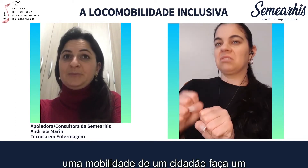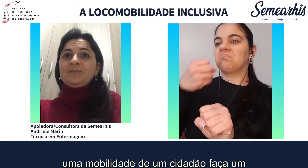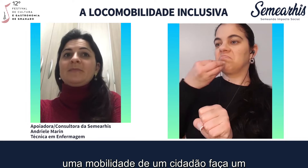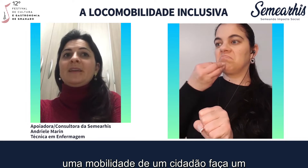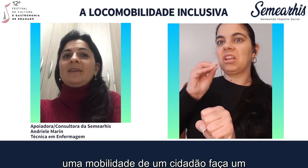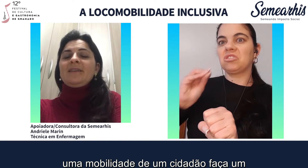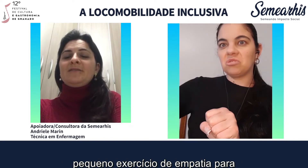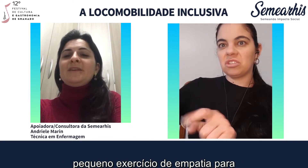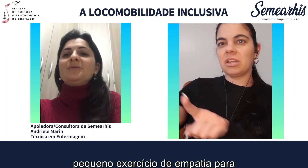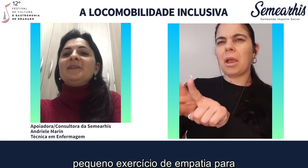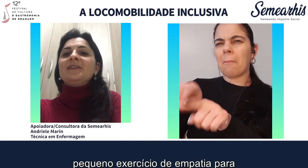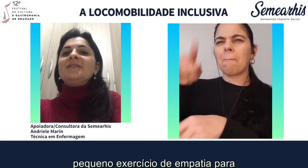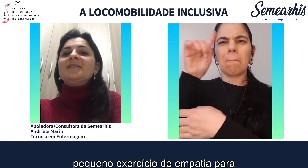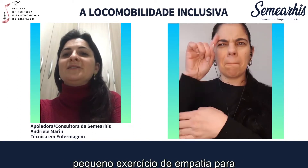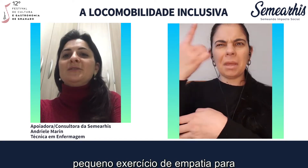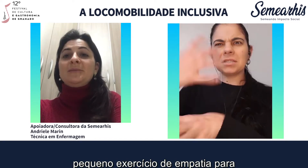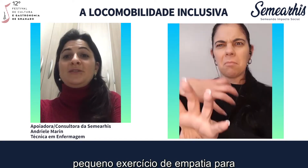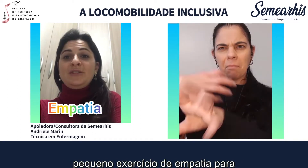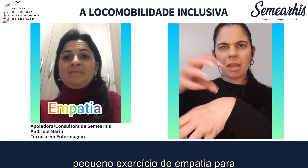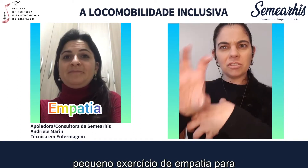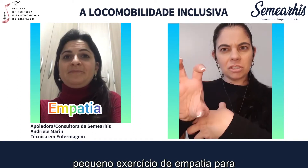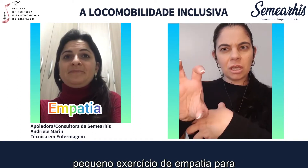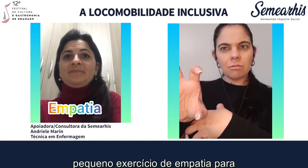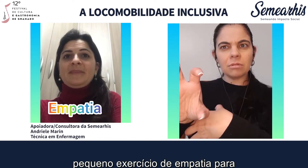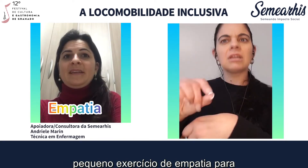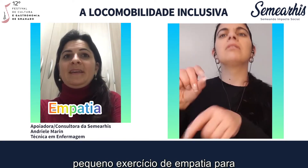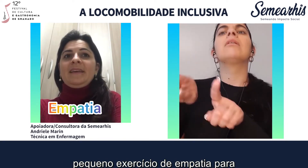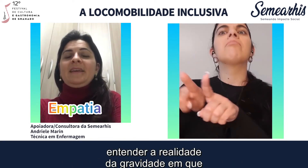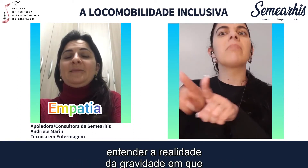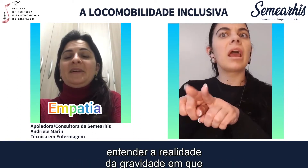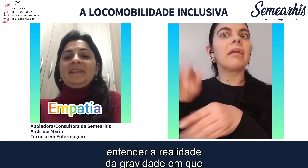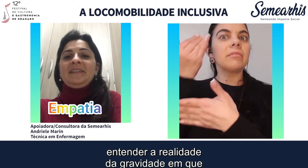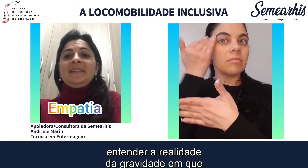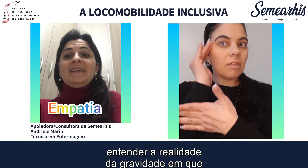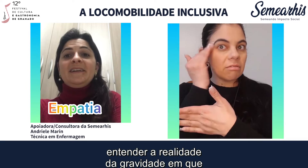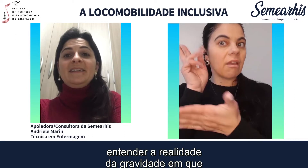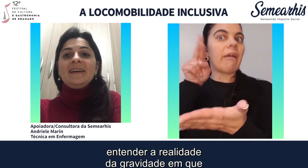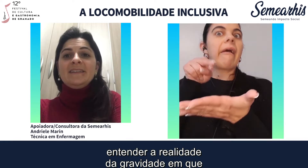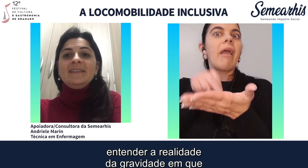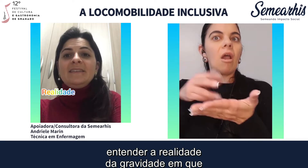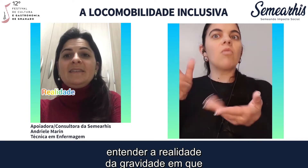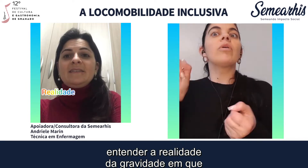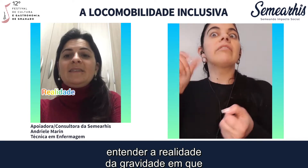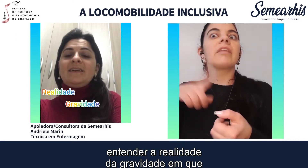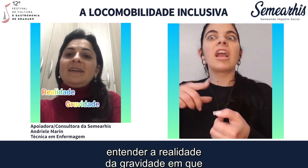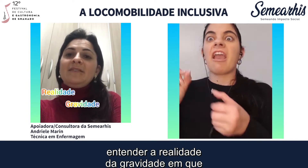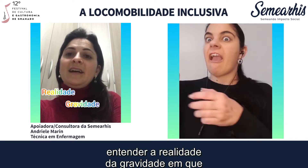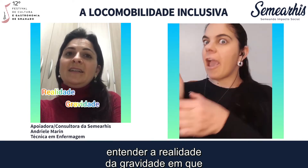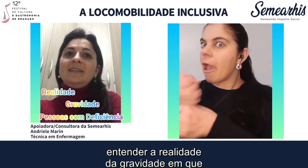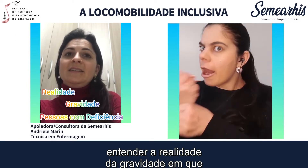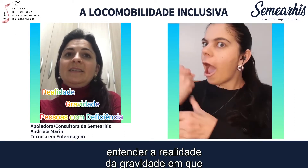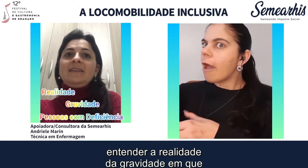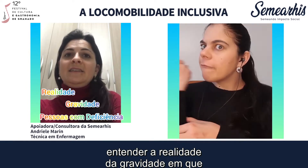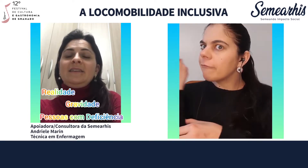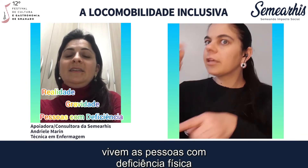cidadão, faça um pequeno exercício de empatia para entender a realidade da